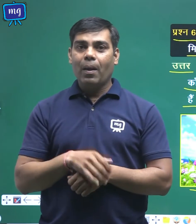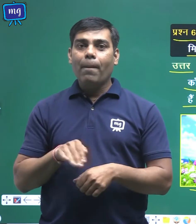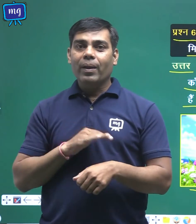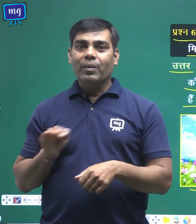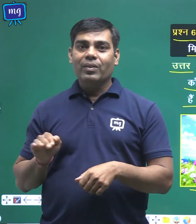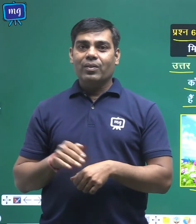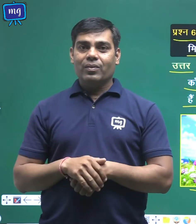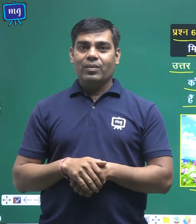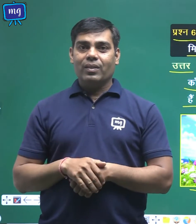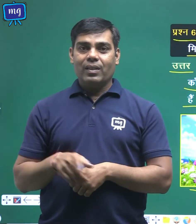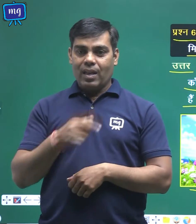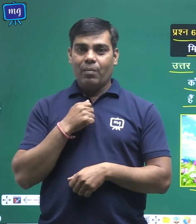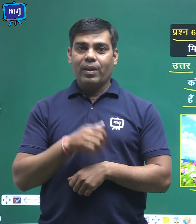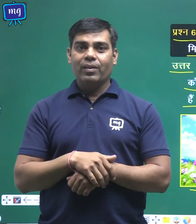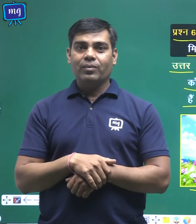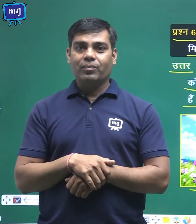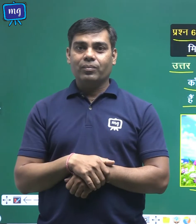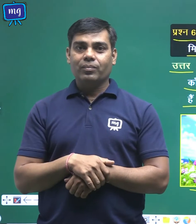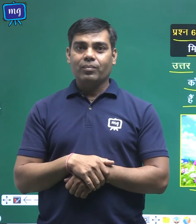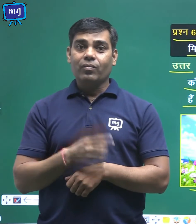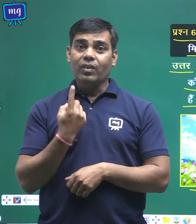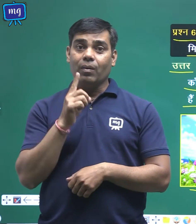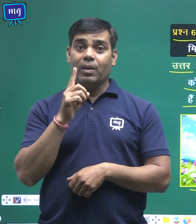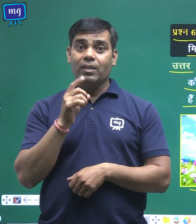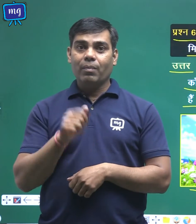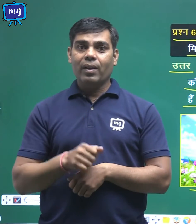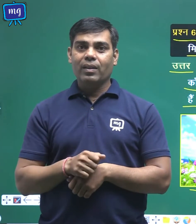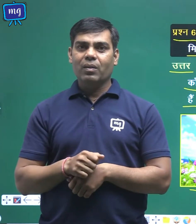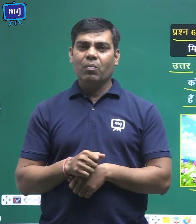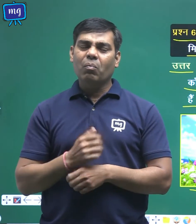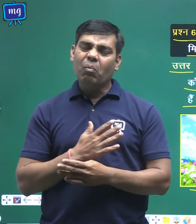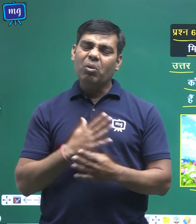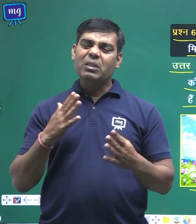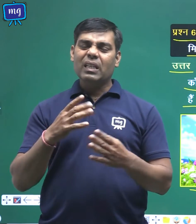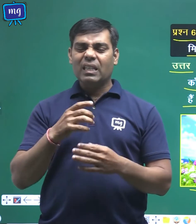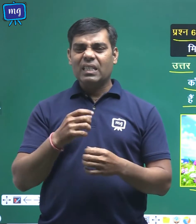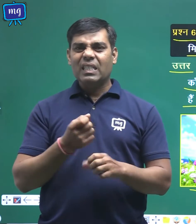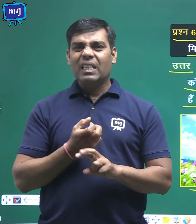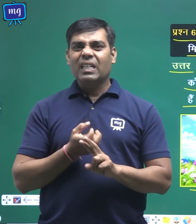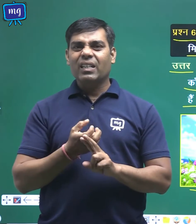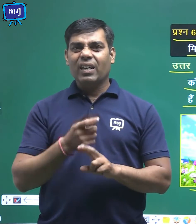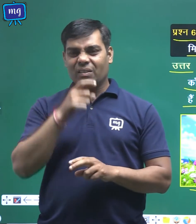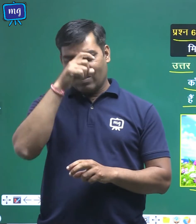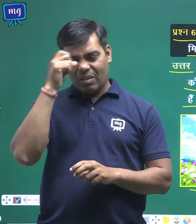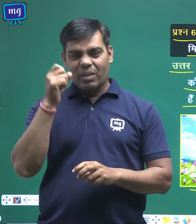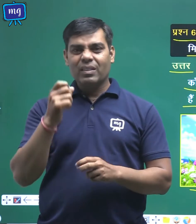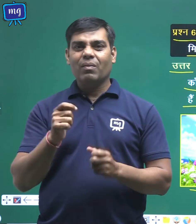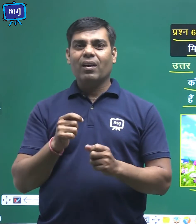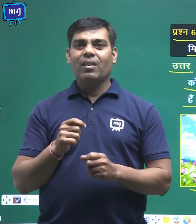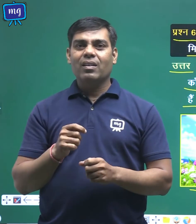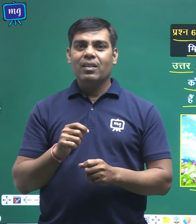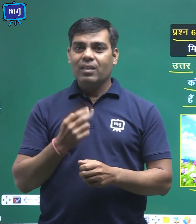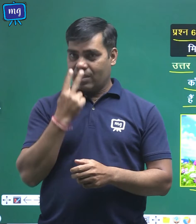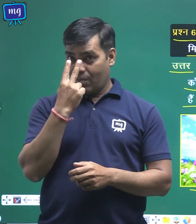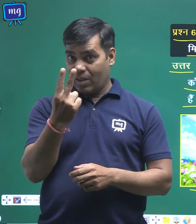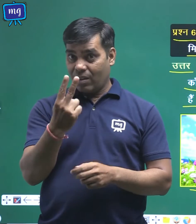बच्चों कि हमें शुरुआत में बहुत कठिनाइयों का सामना करना